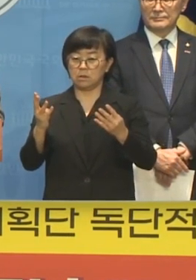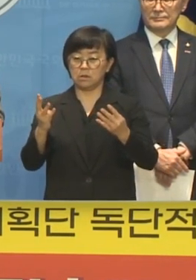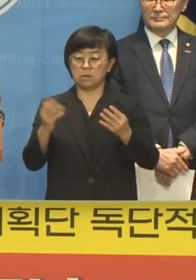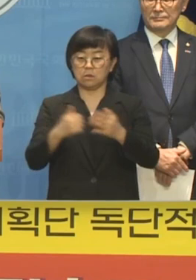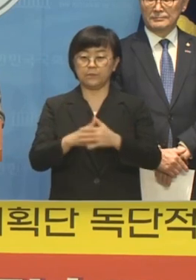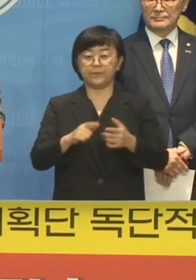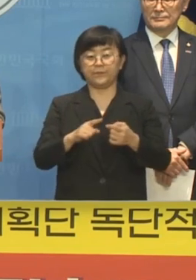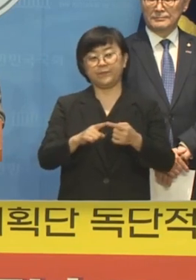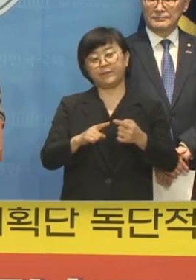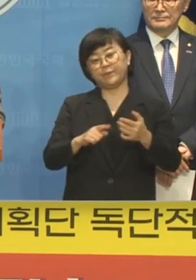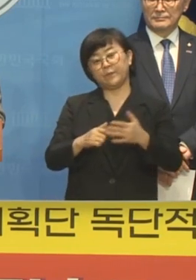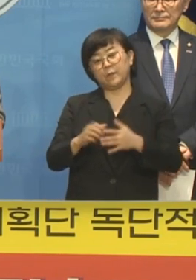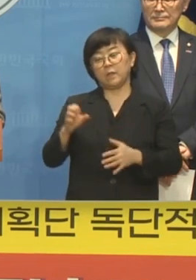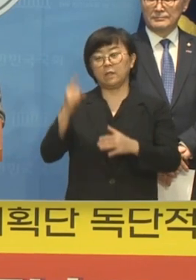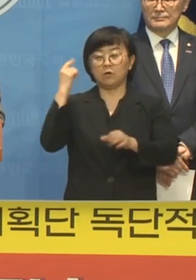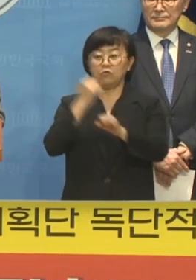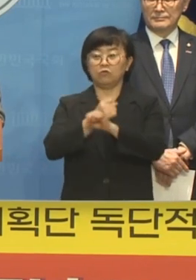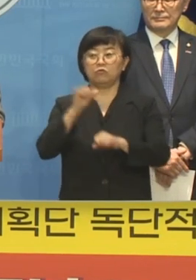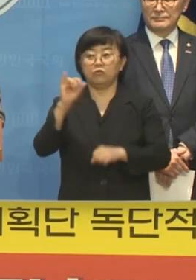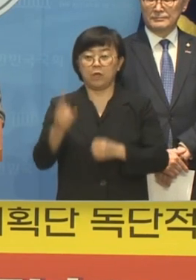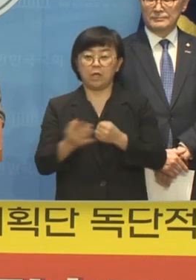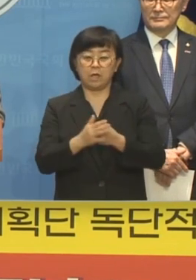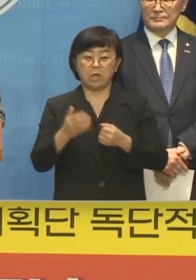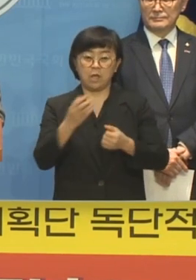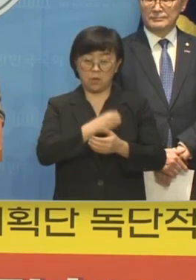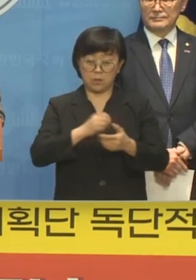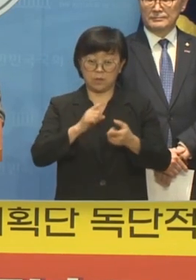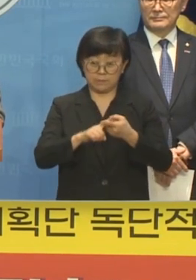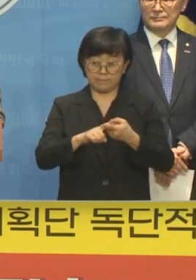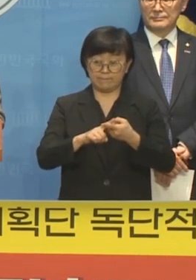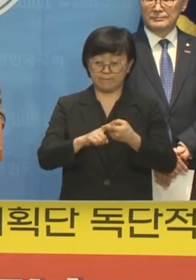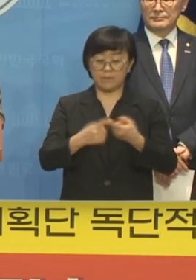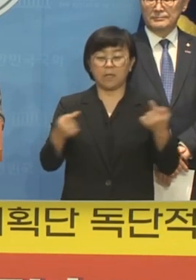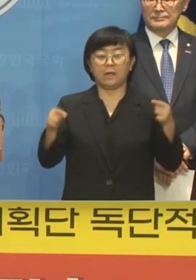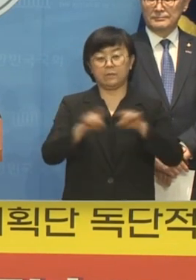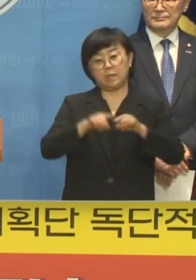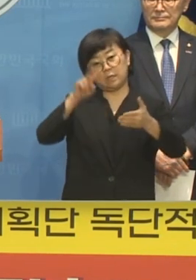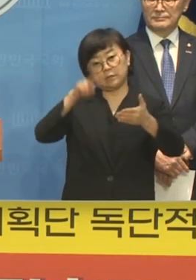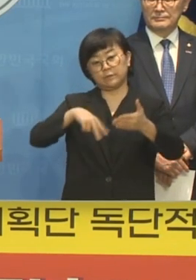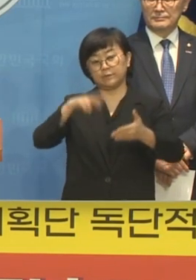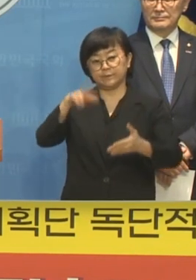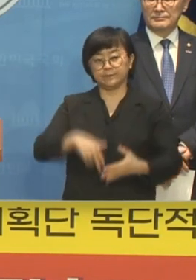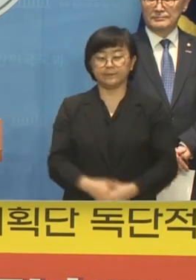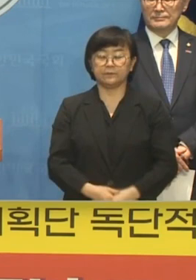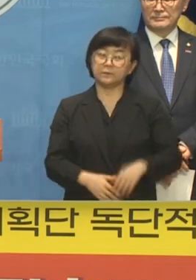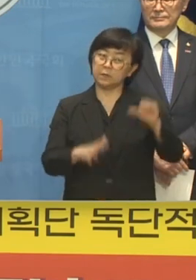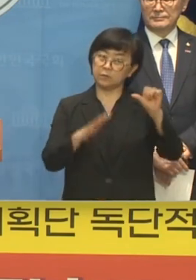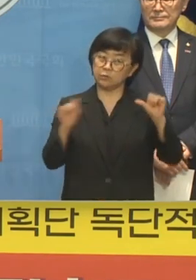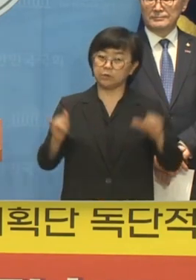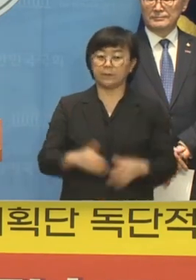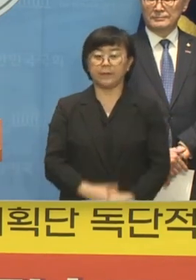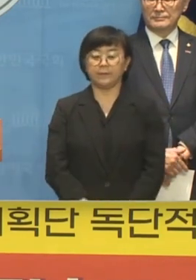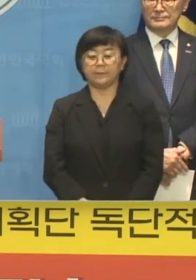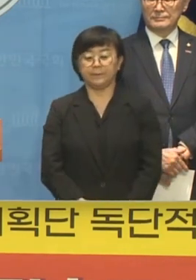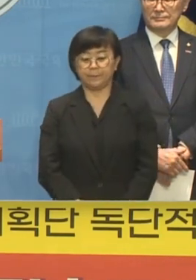여순 11구 연구회 회원님께서 함께 해주시겠습니다.